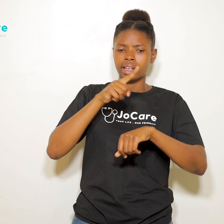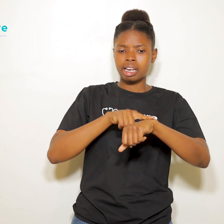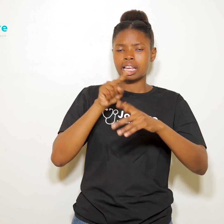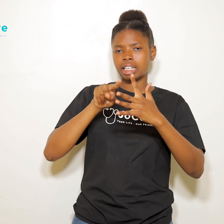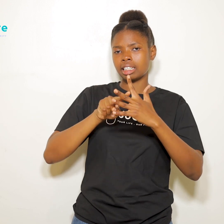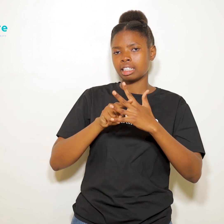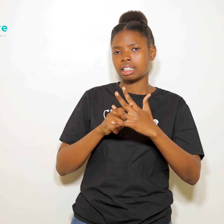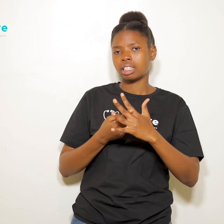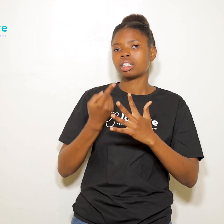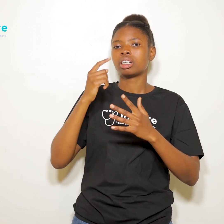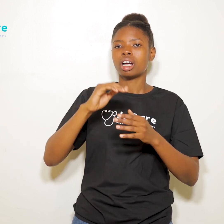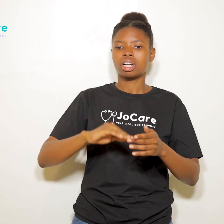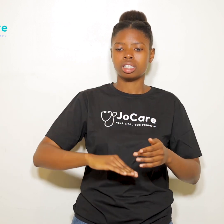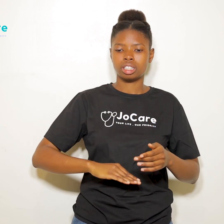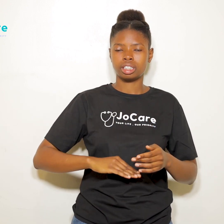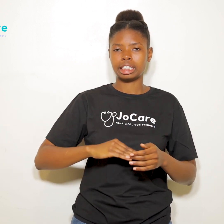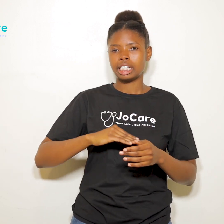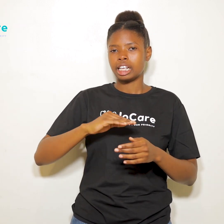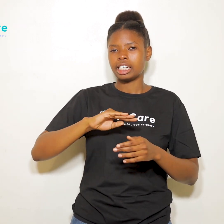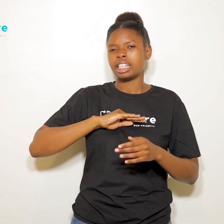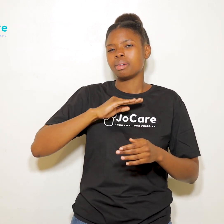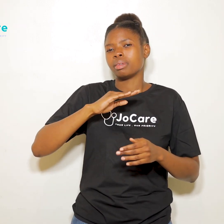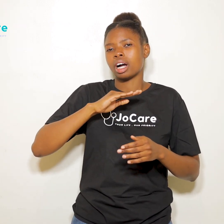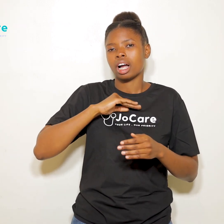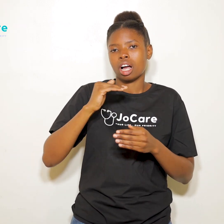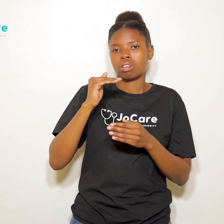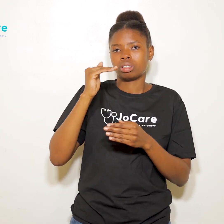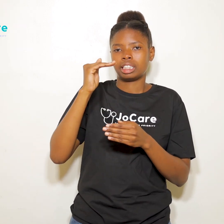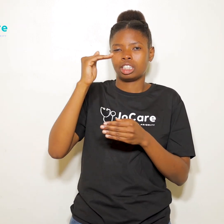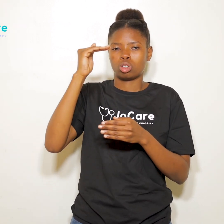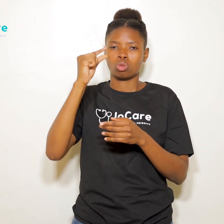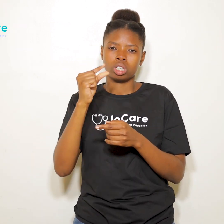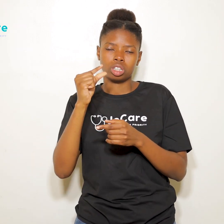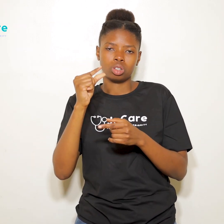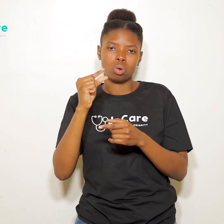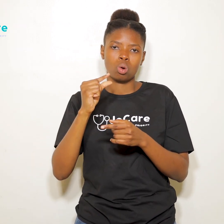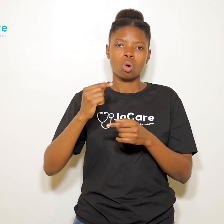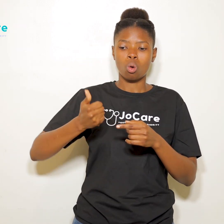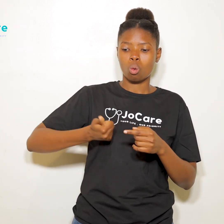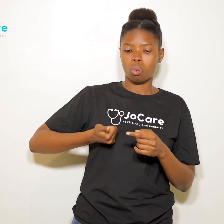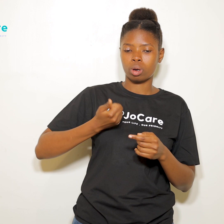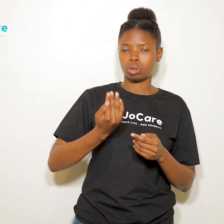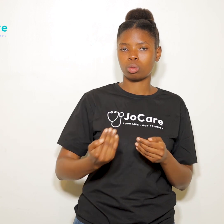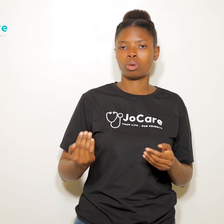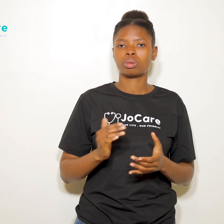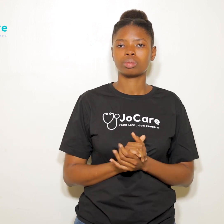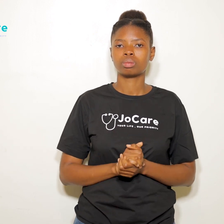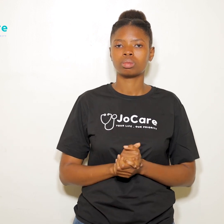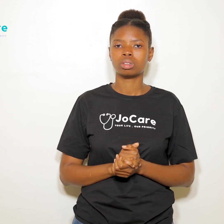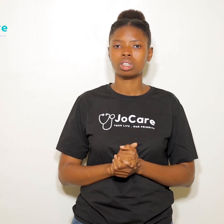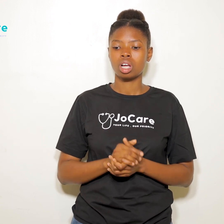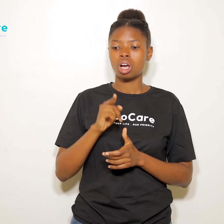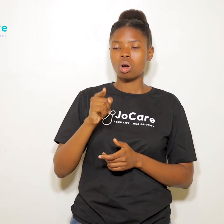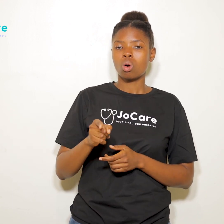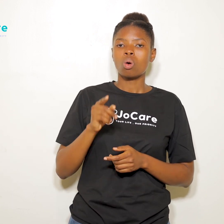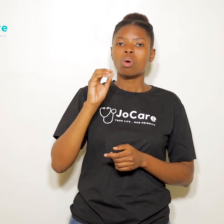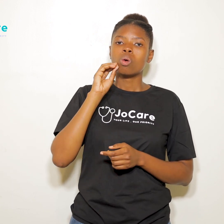k'umwana w'umukobwa. Ubwo uko kwezi k'umugore kwaba gufite kugira